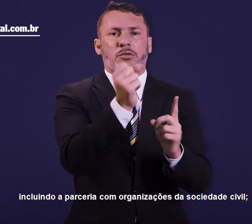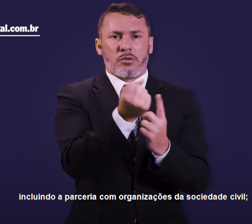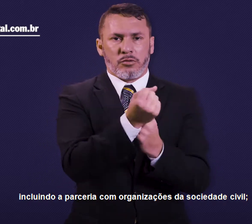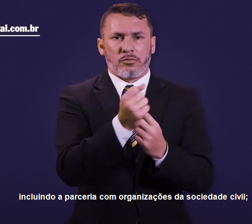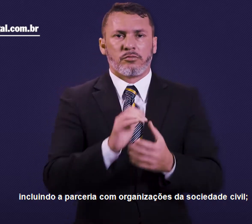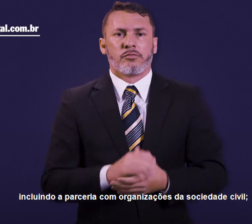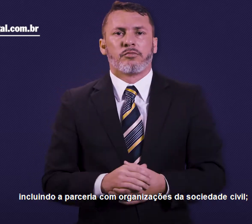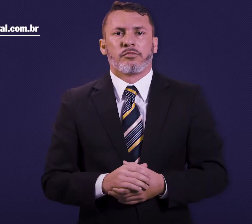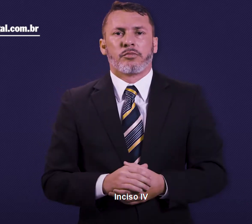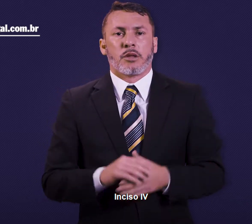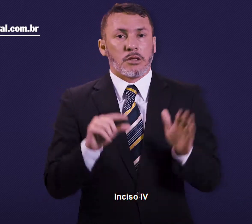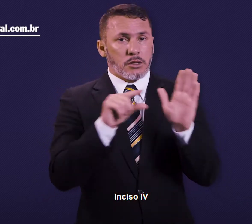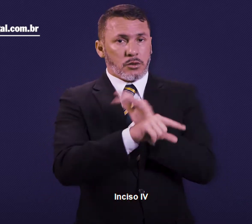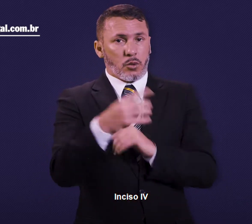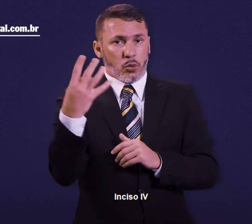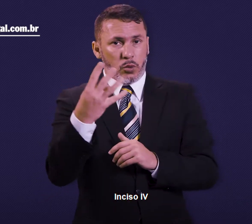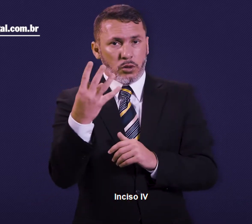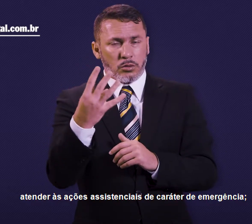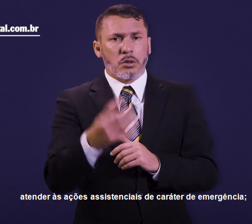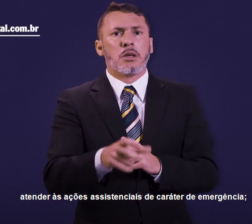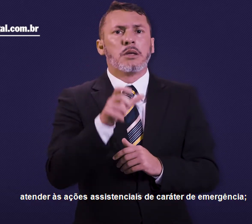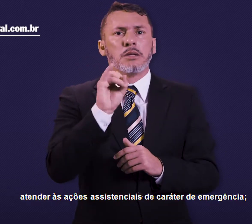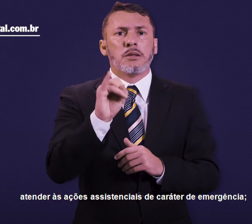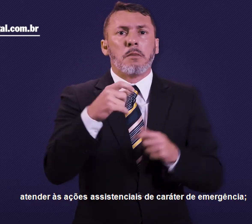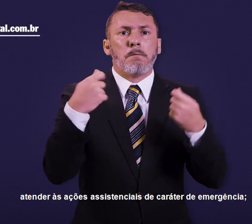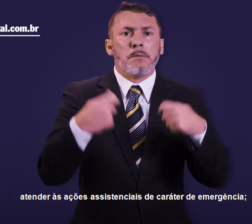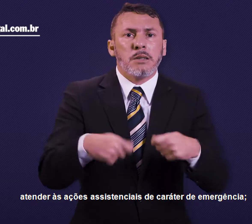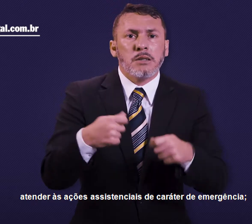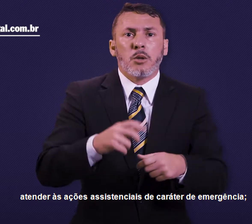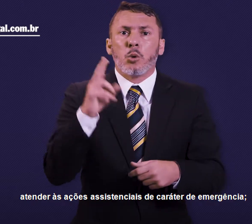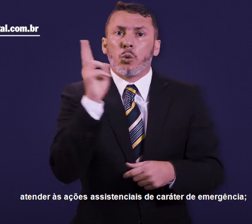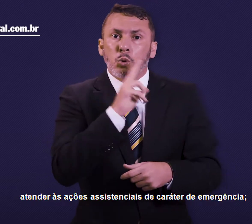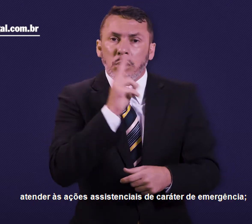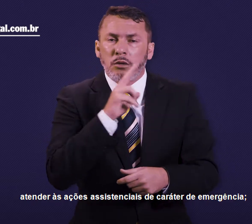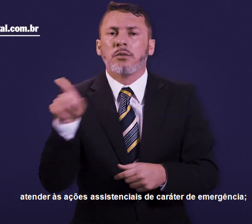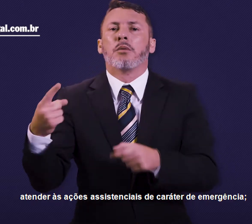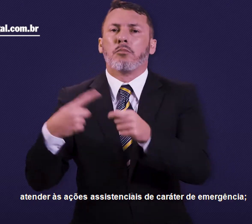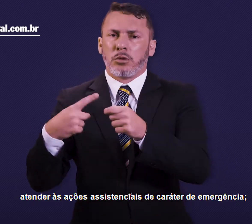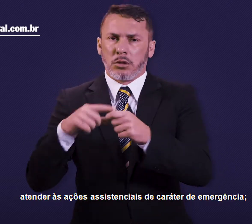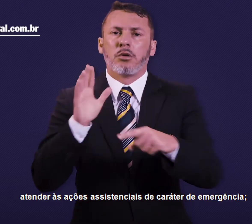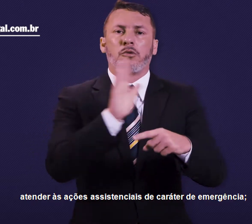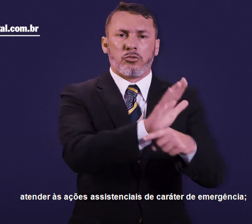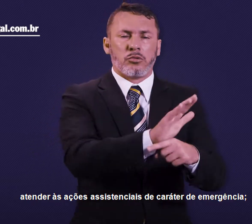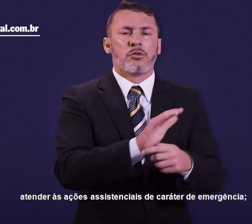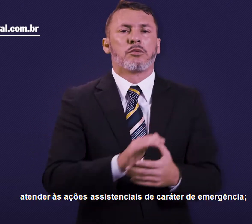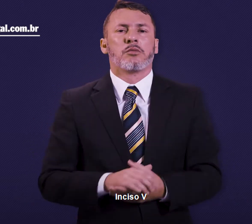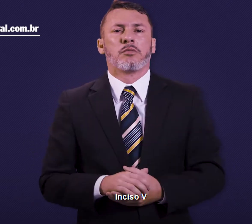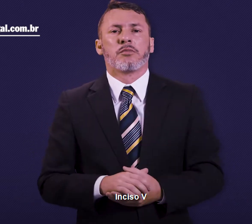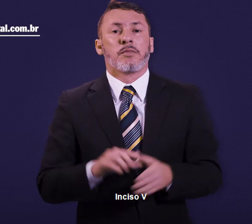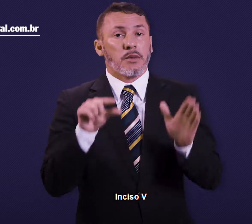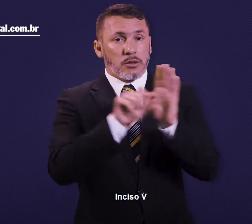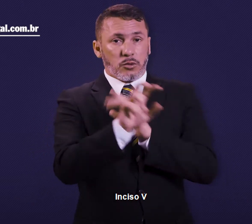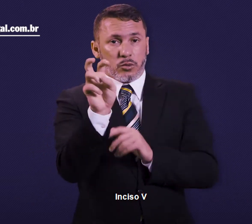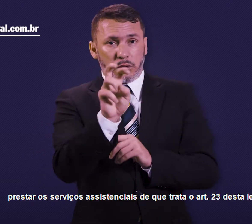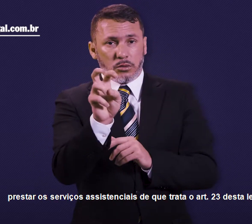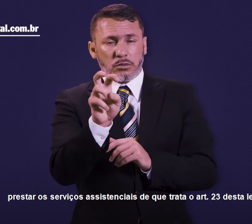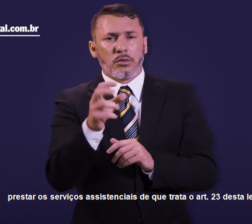sociedade civil. Inciso 4. Atender às ações assistenciais de caráter de emergência. Inciso 5. Prestar